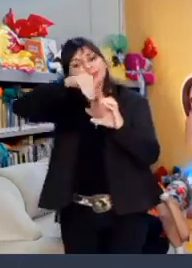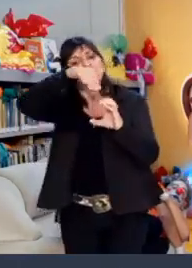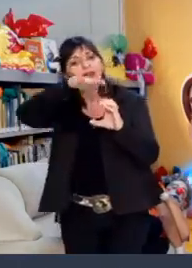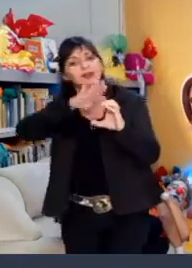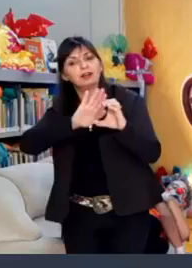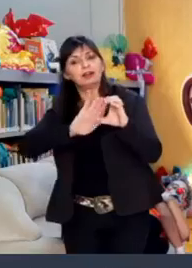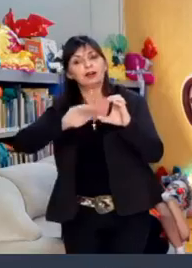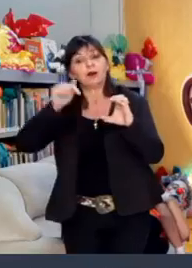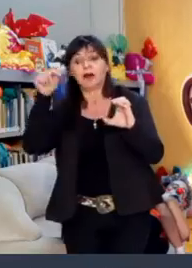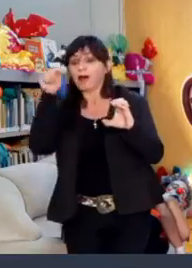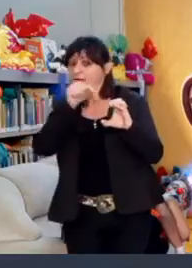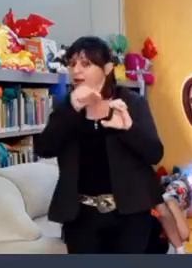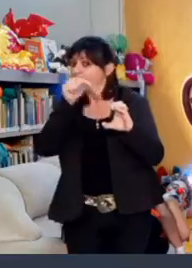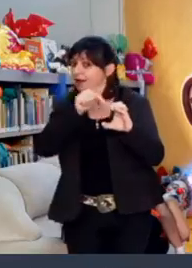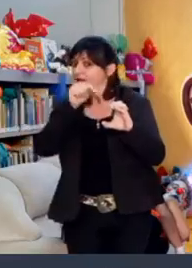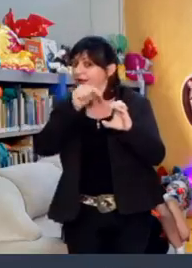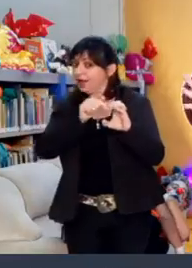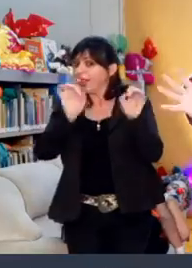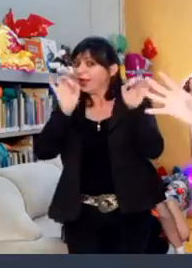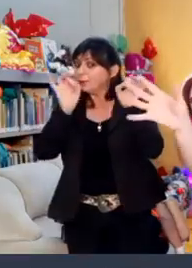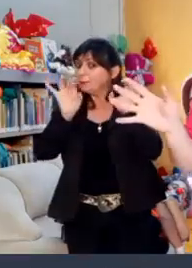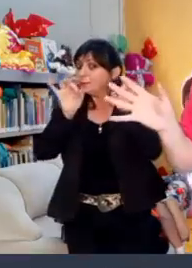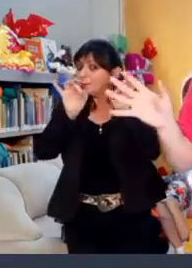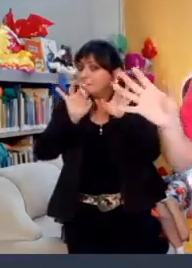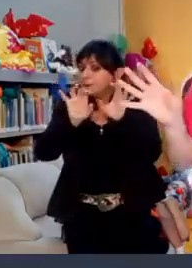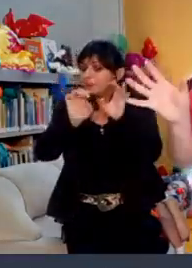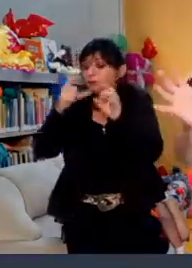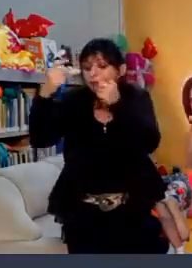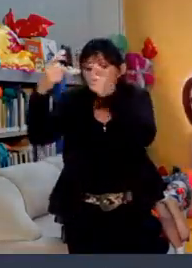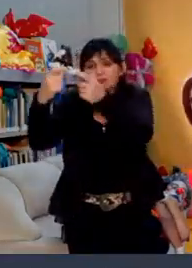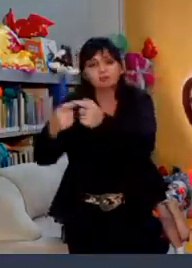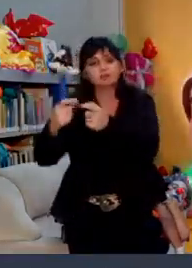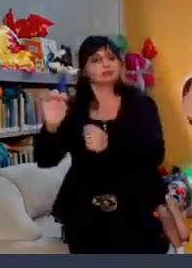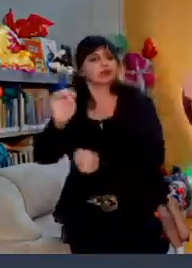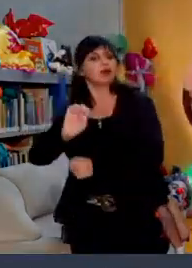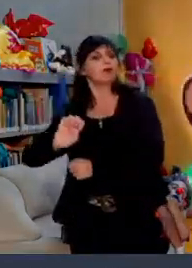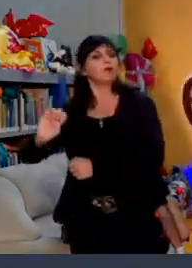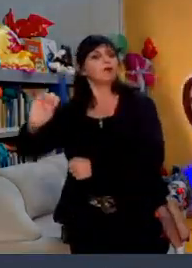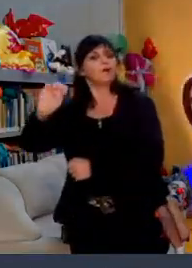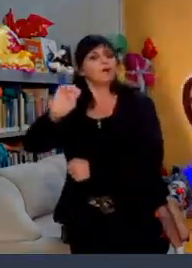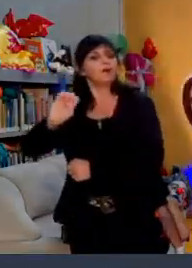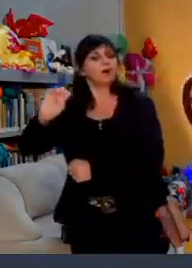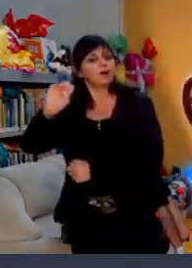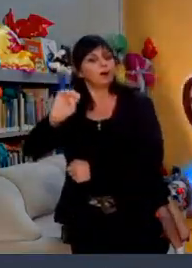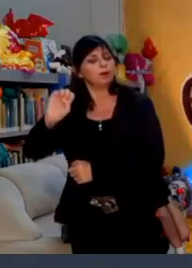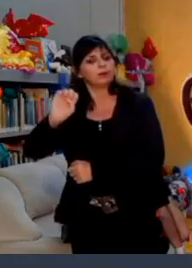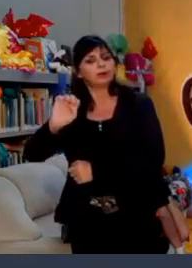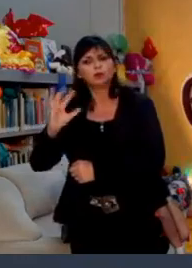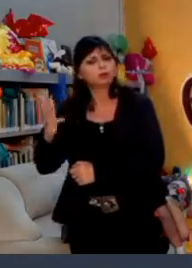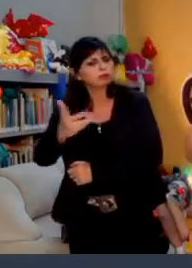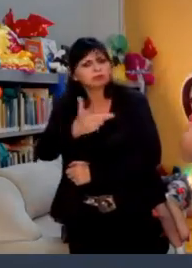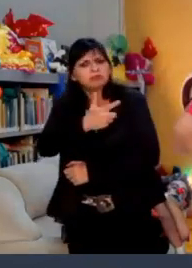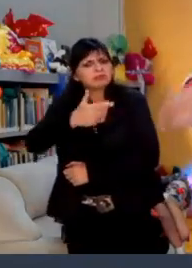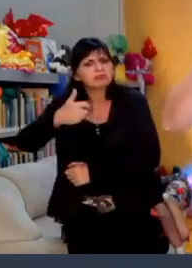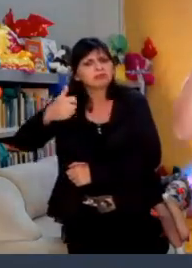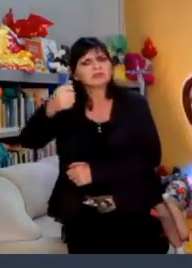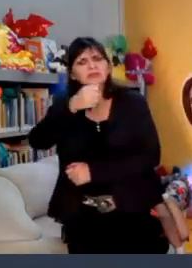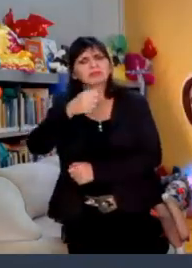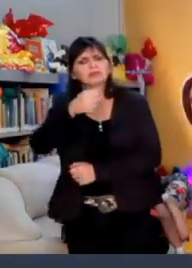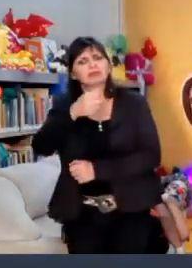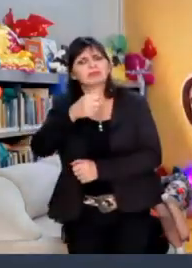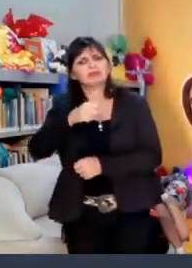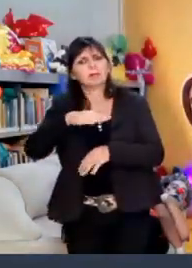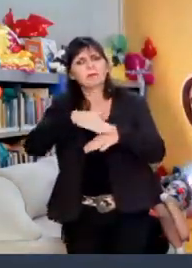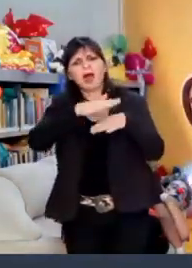uma etnia, de uma região específica da Europa, ela passa a ser adotada, então,